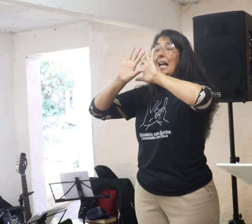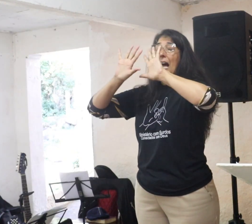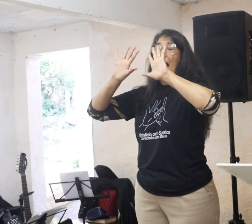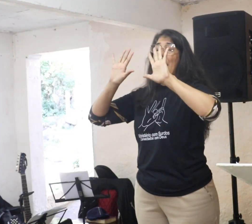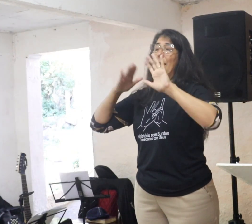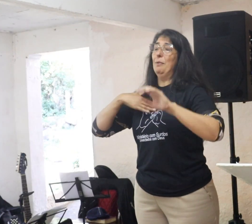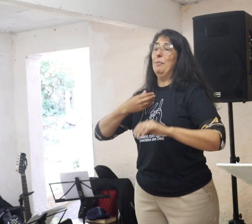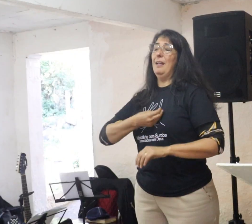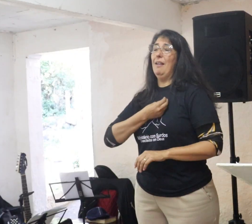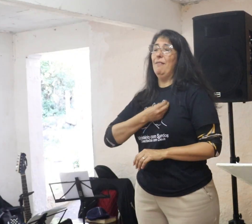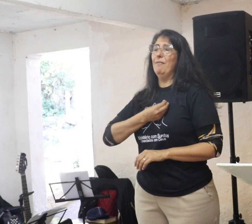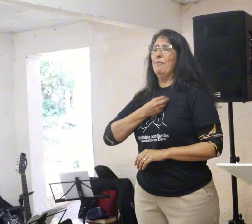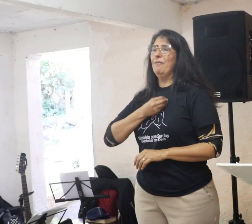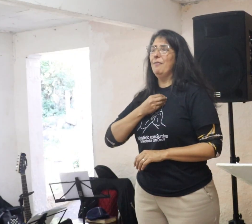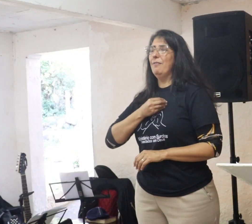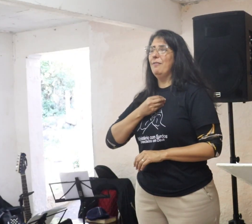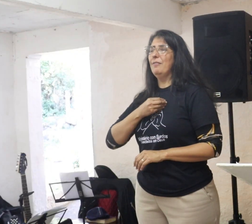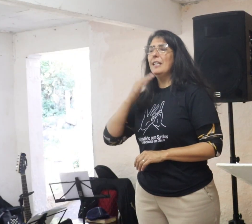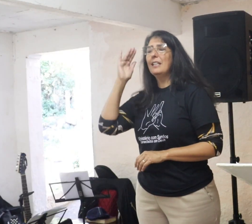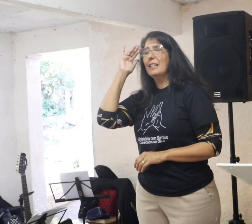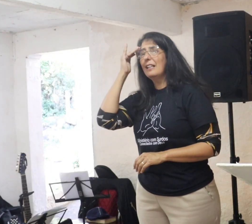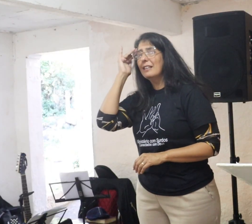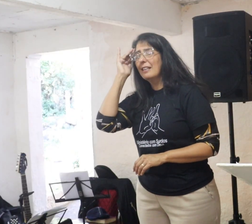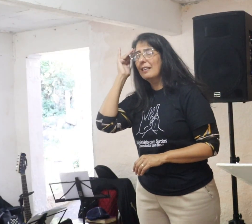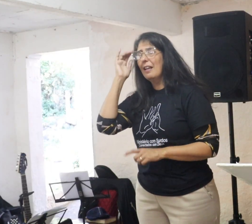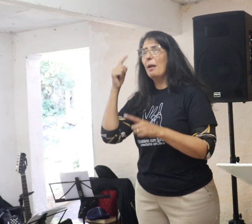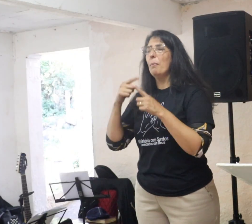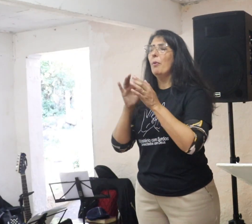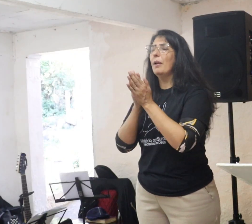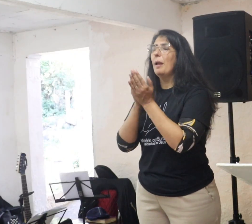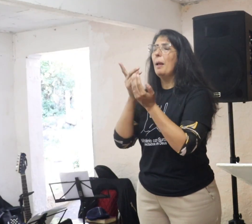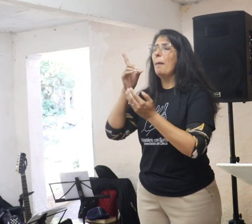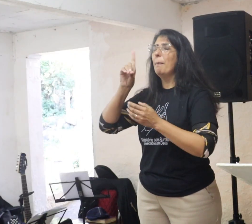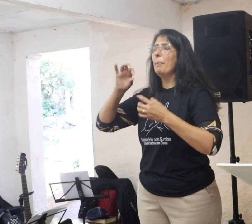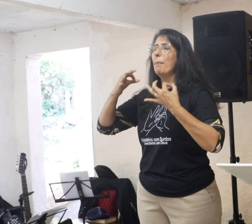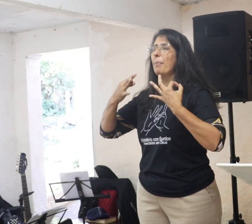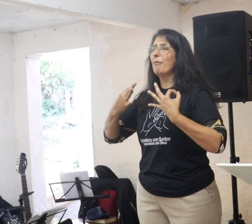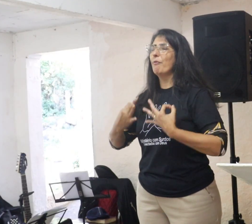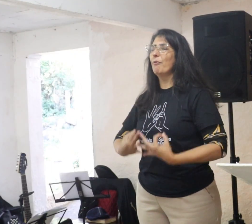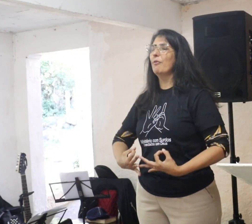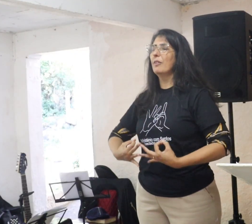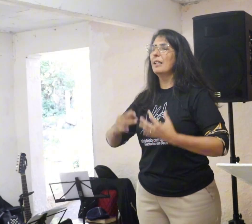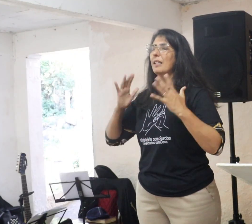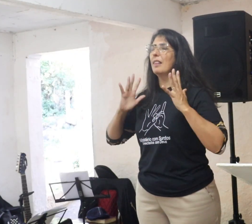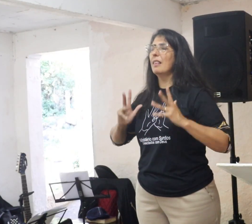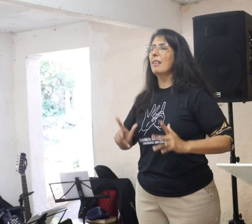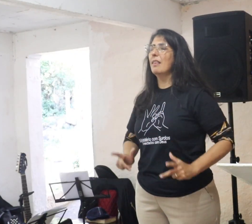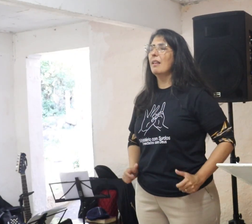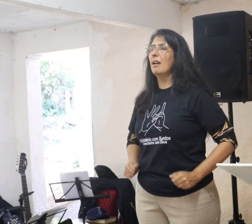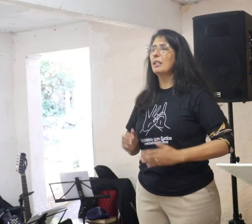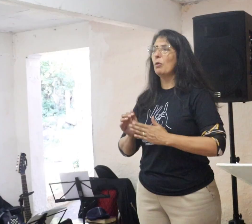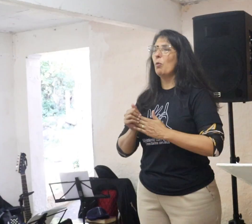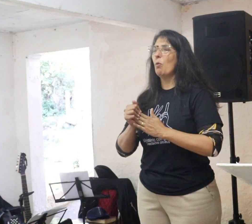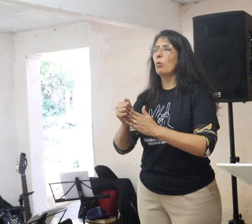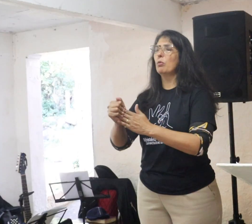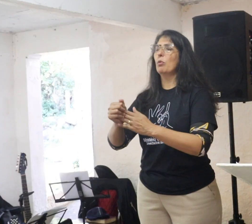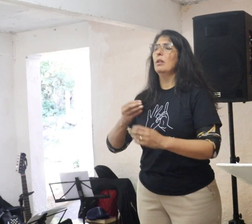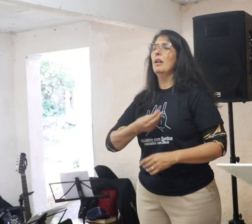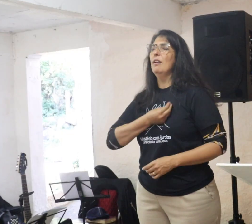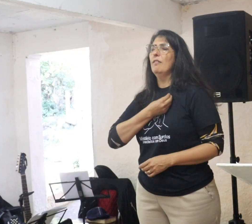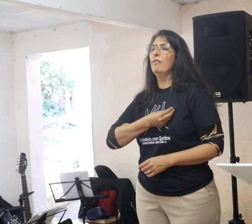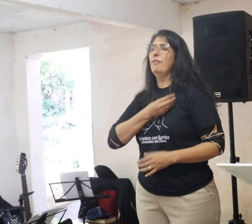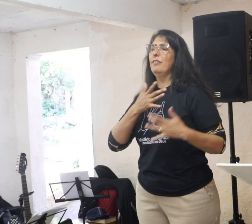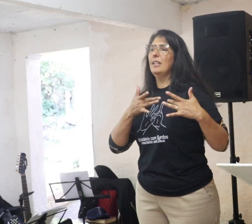proveito da Tua palavra, que é perfeita, que é santa, ó Deus, e que nos conduz a uma vida de piedade. Abençoa, Deus,